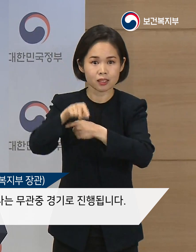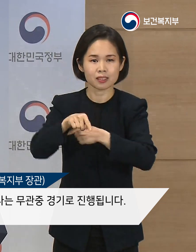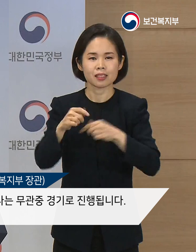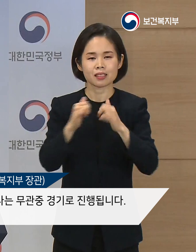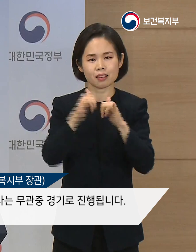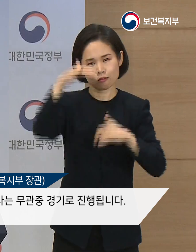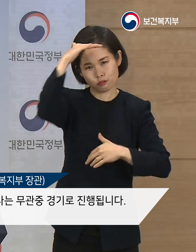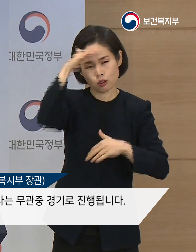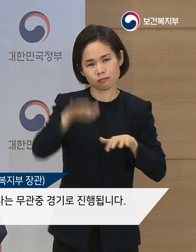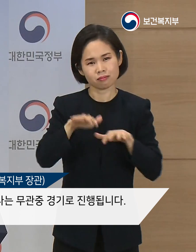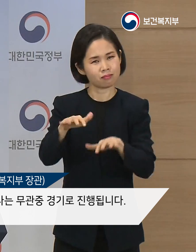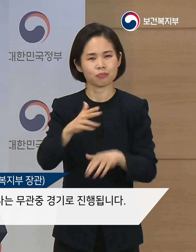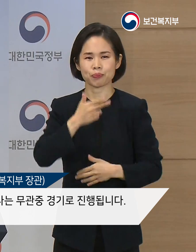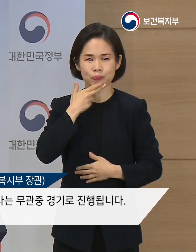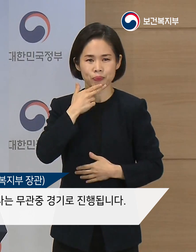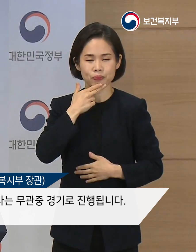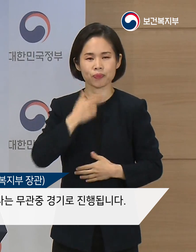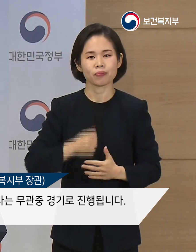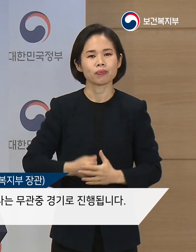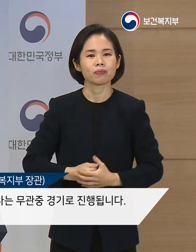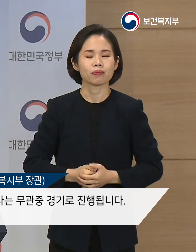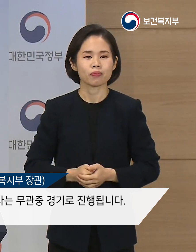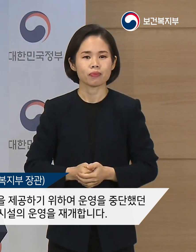행사는 무관중 경기로 진행됩니다.